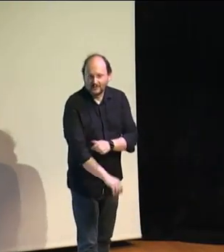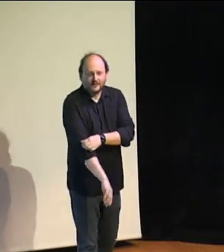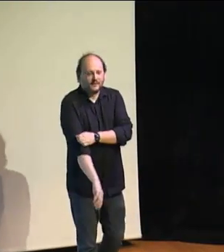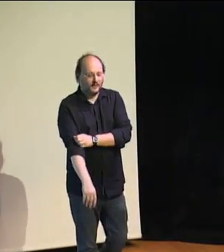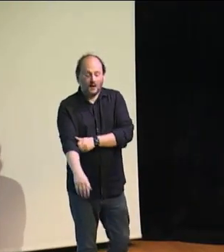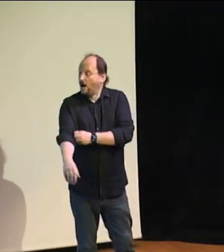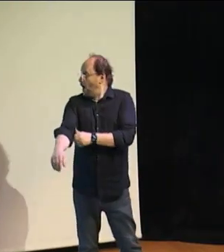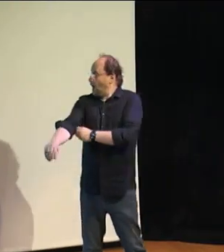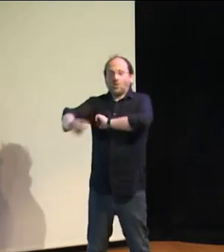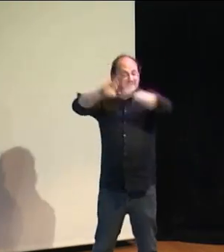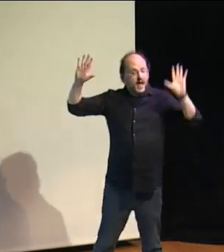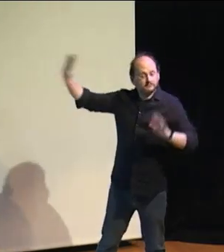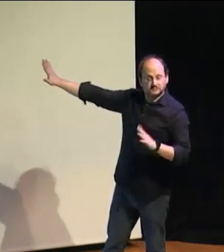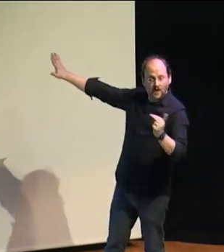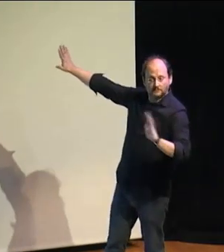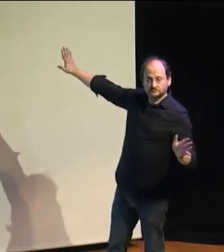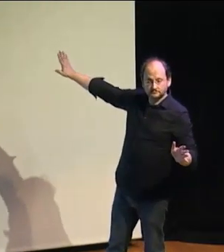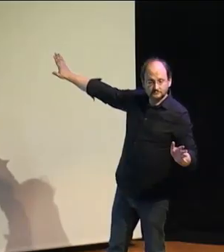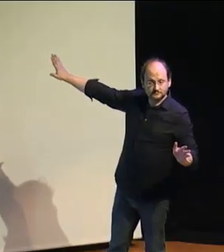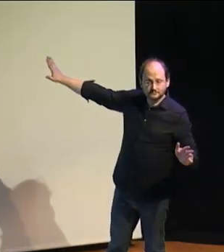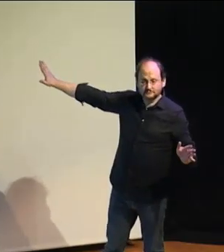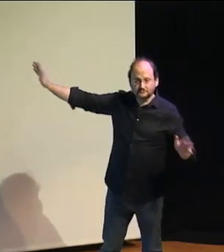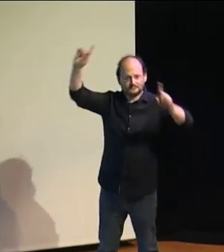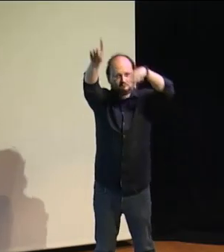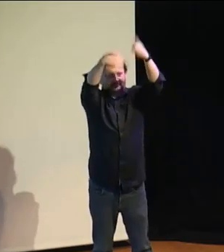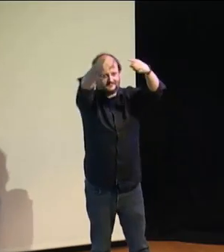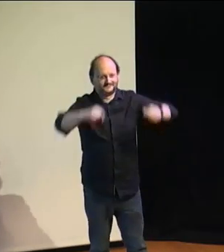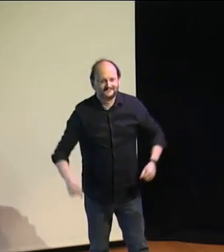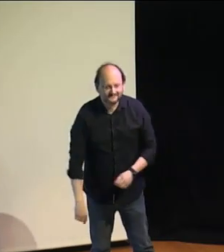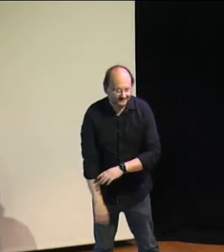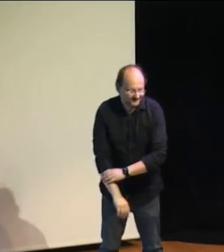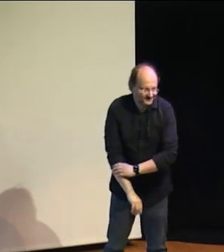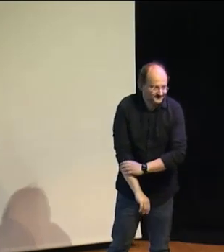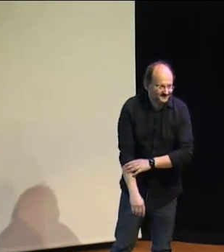chose. Donc l'interprétation prend nécessairement plus de temps vers le français. Image suivante.